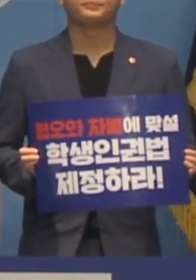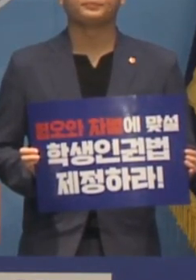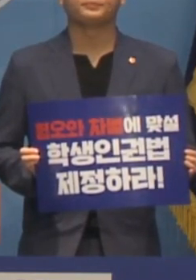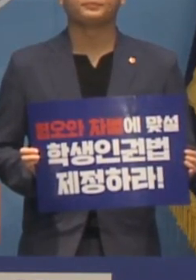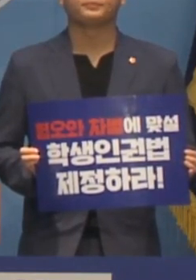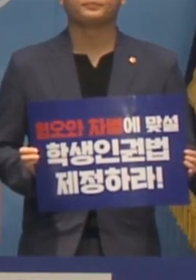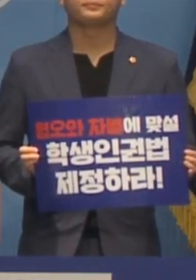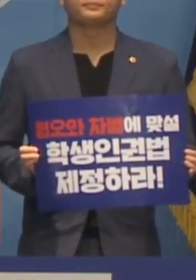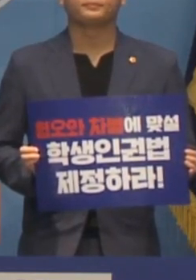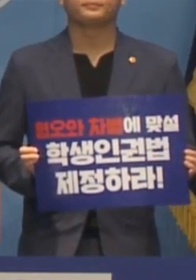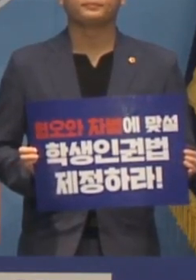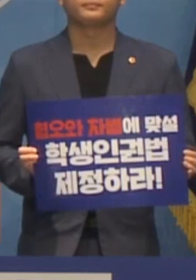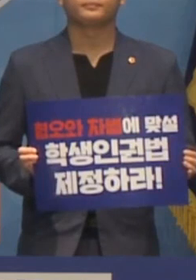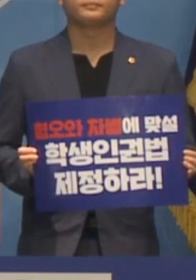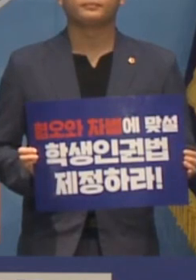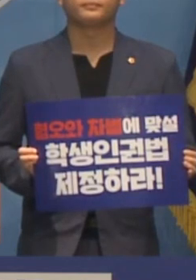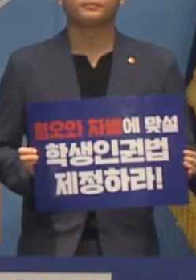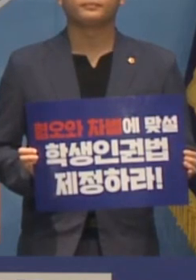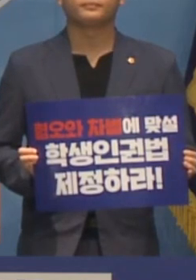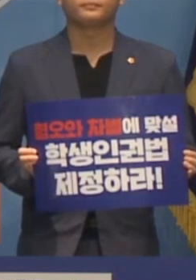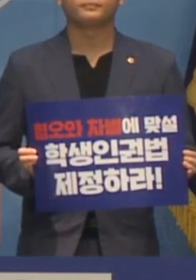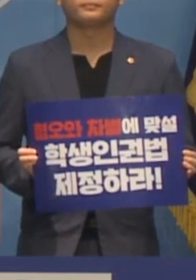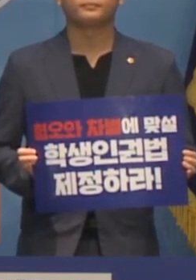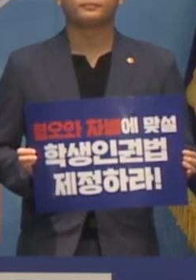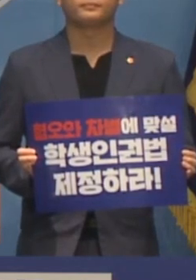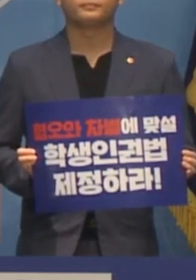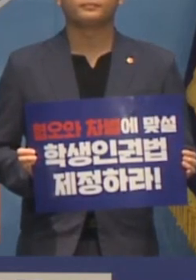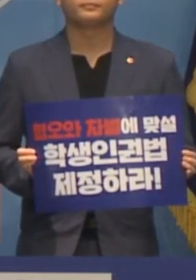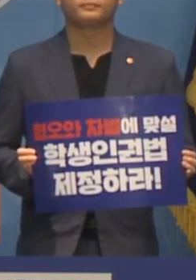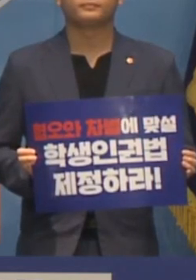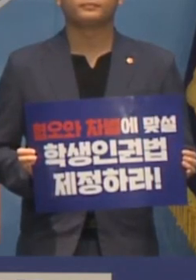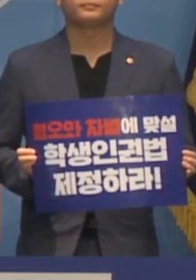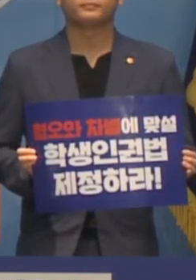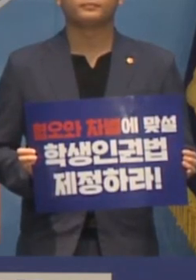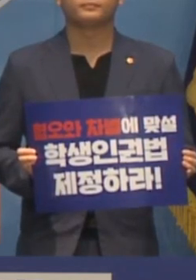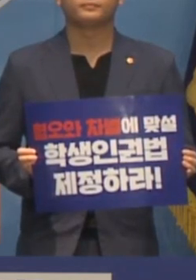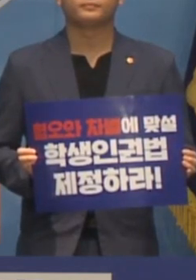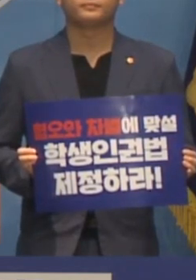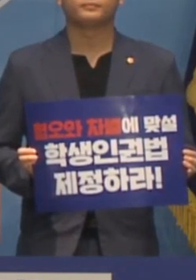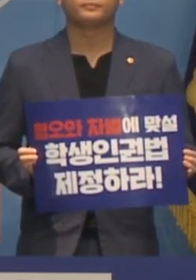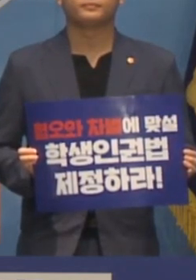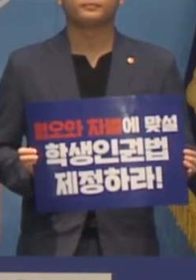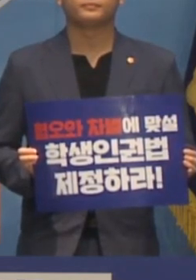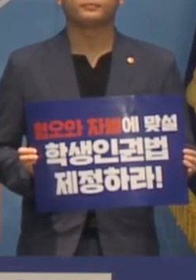조례가 있는 지역은 5.67건, 조례가 없는 지역은